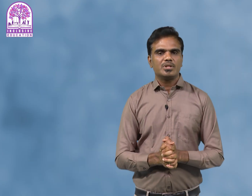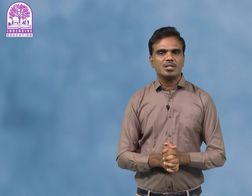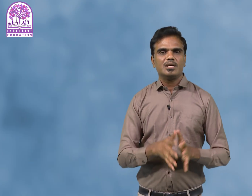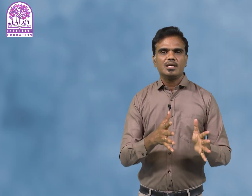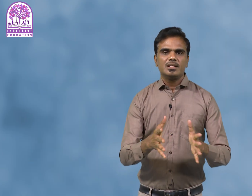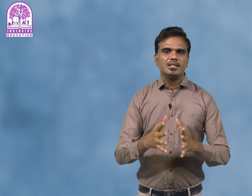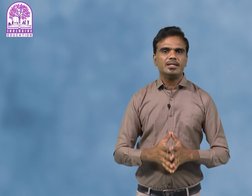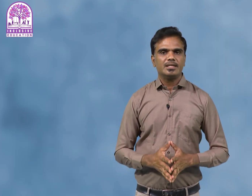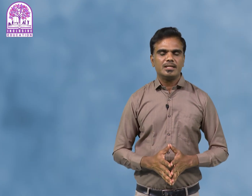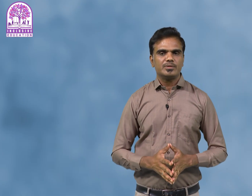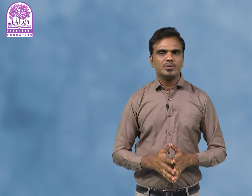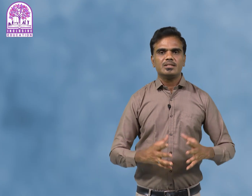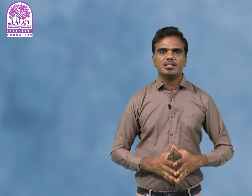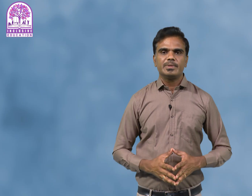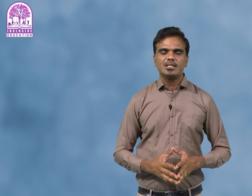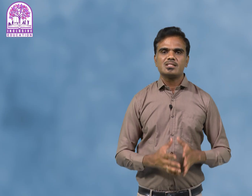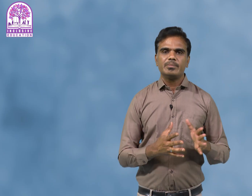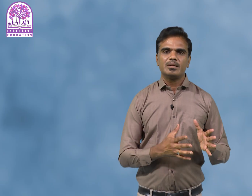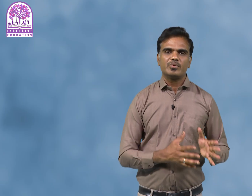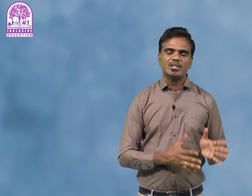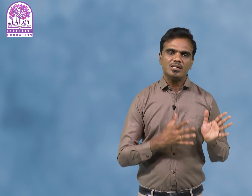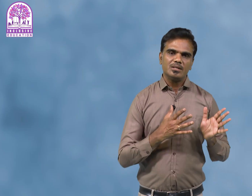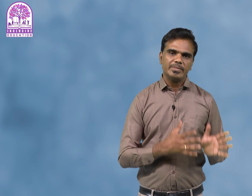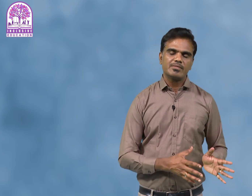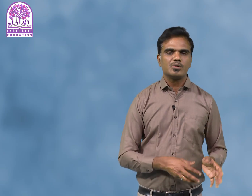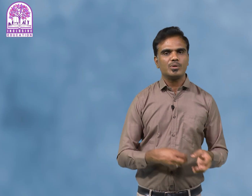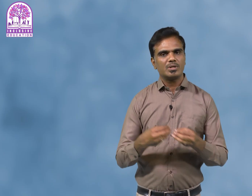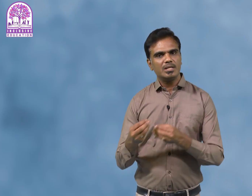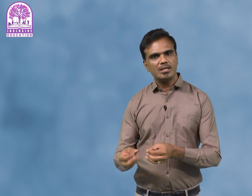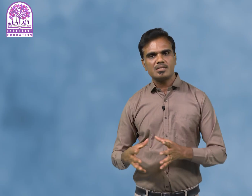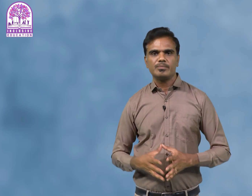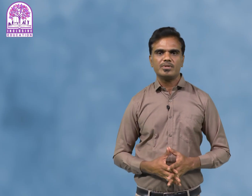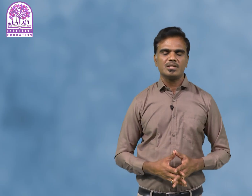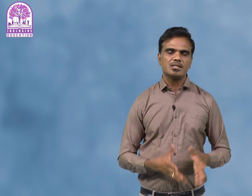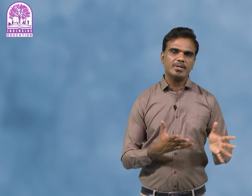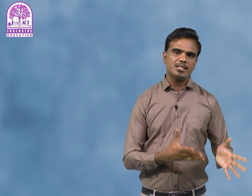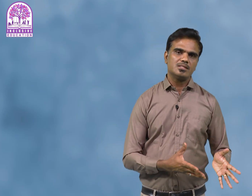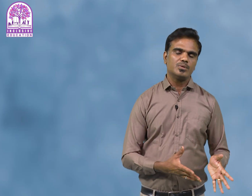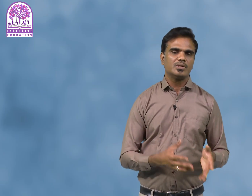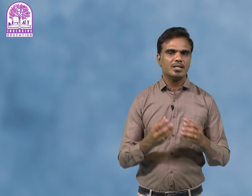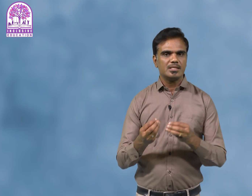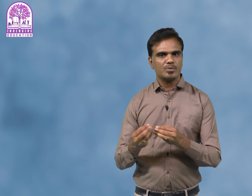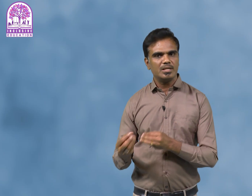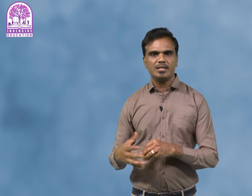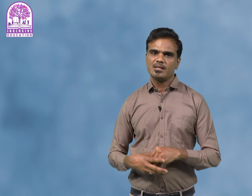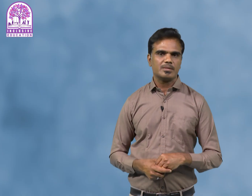புரியுதுங்களா? இதில் டின்னரில் வரும். இதில் பார்த்தீங்கன்னா சில பேர் என்ன பண்ணுவாங்கன்னா பிரேக்ஃபாஸ்ட்டில் உள்ள கூட டின்னரில் சாப்பிடுவாங்க, சில பேர் லஞ்சில் உள்ள ரைஸை கூட டின்னரில்